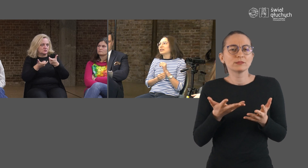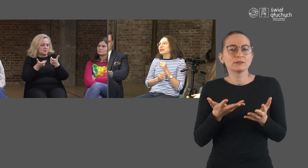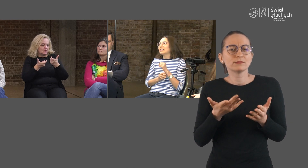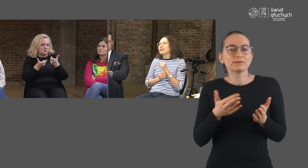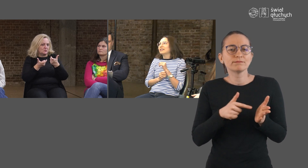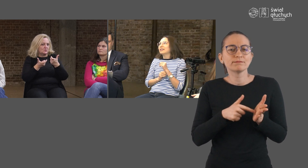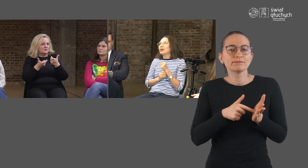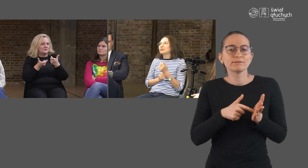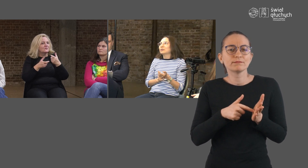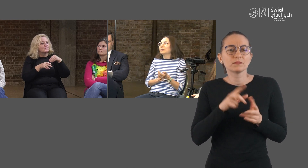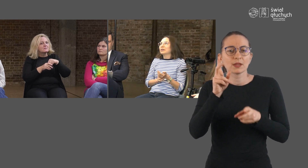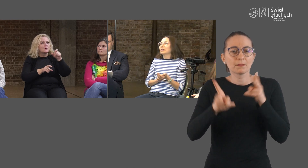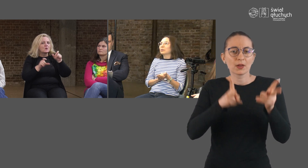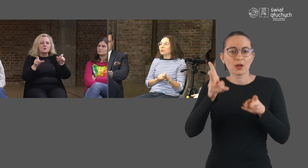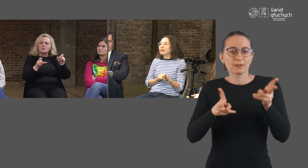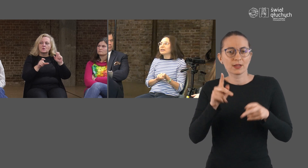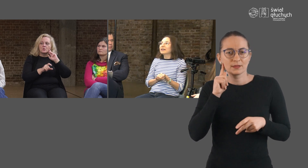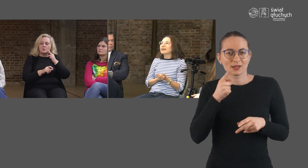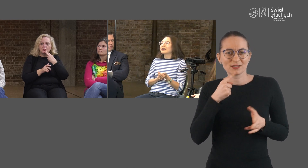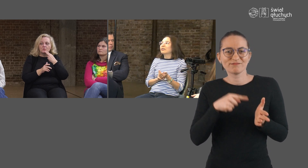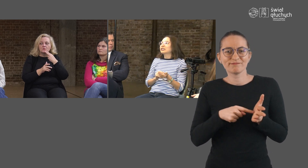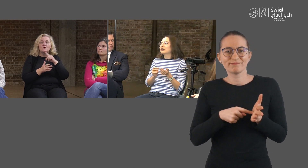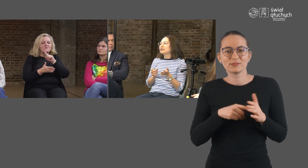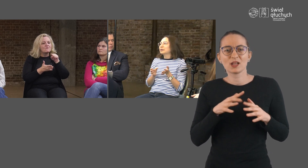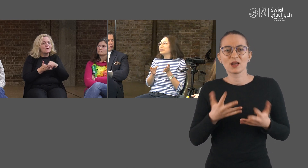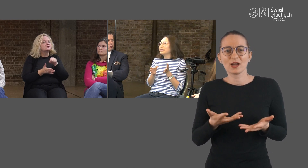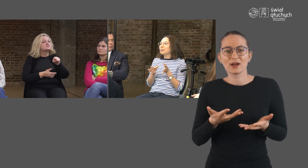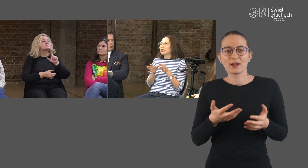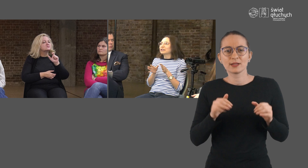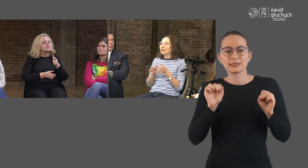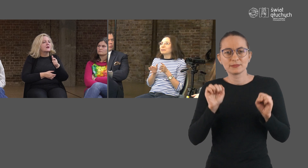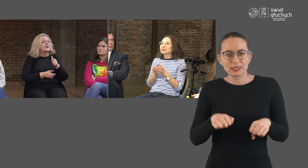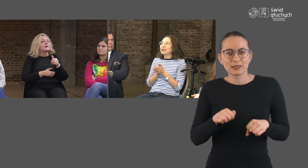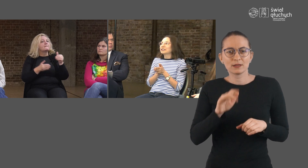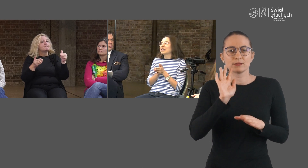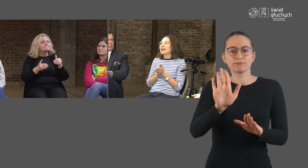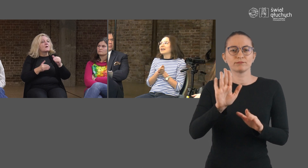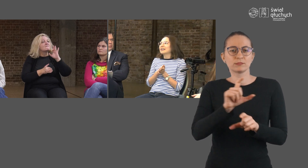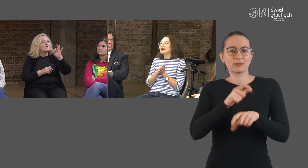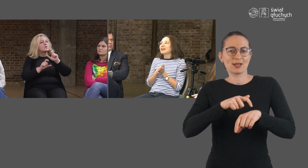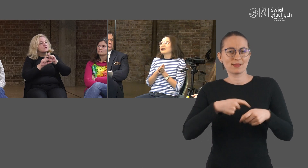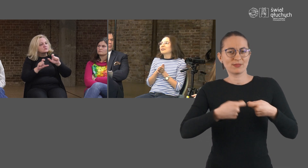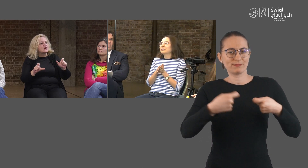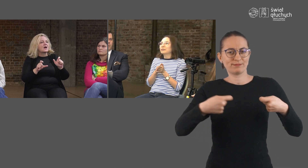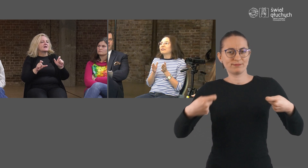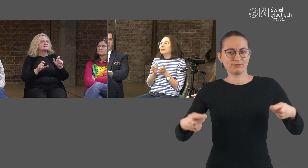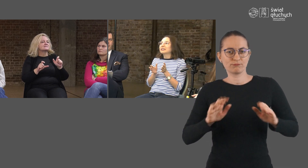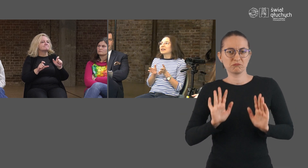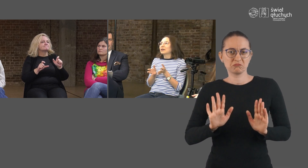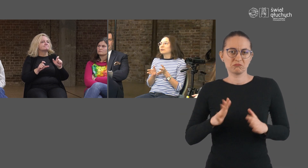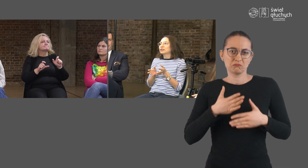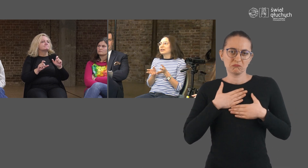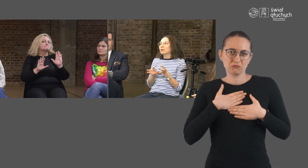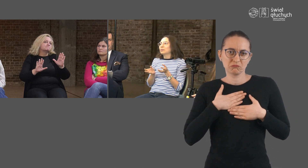wśród osób głuchych. Właśnie to, żeby mogli w swoim czasie